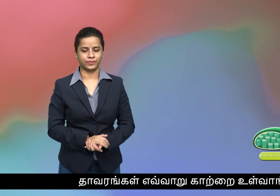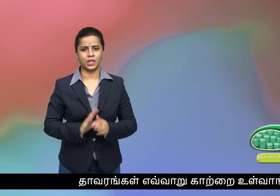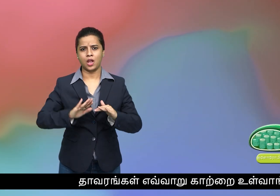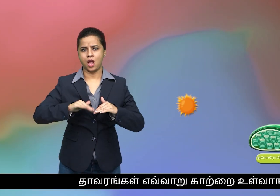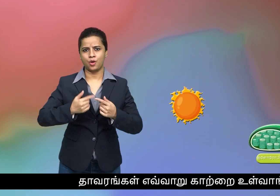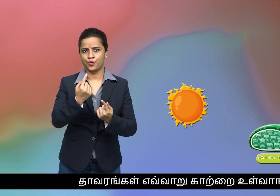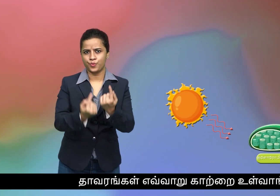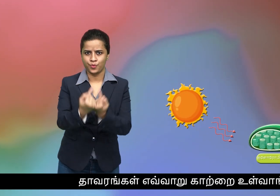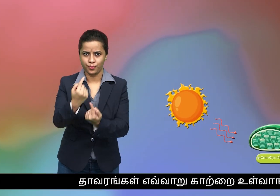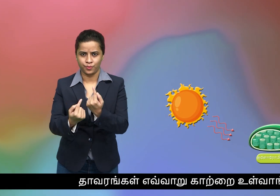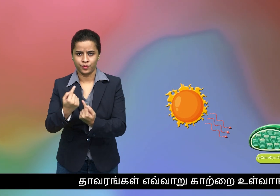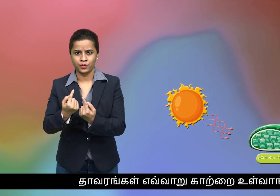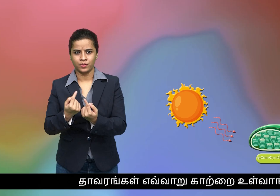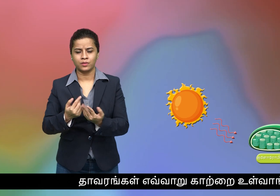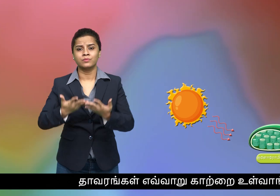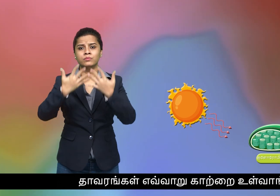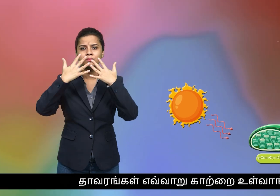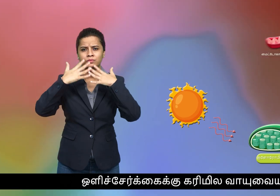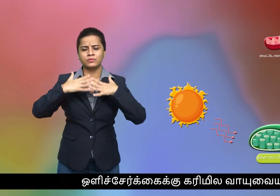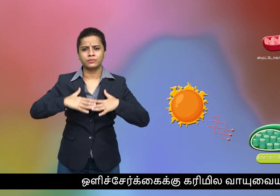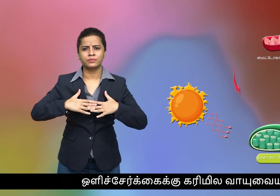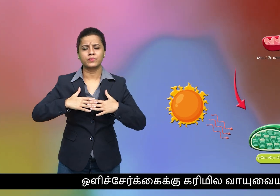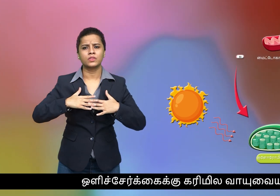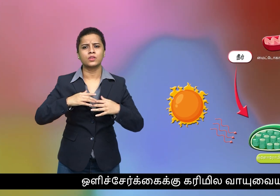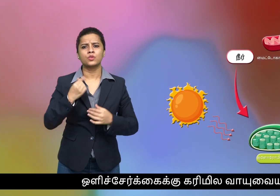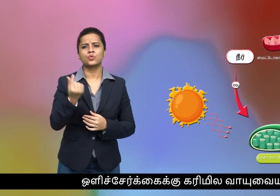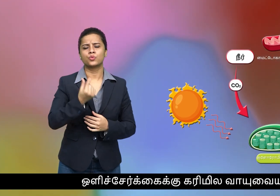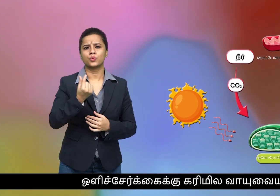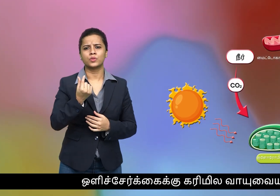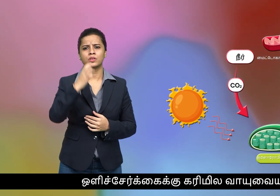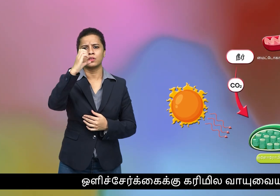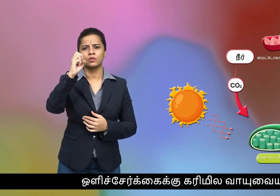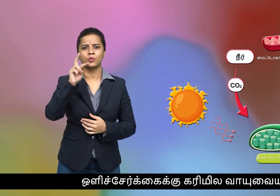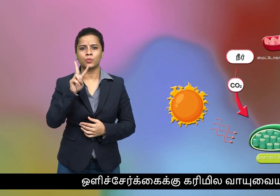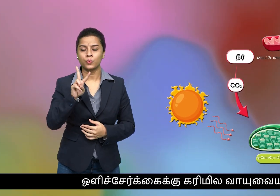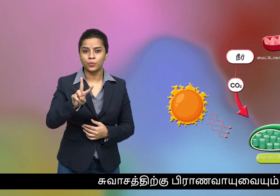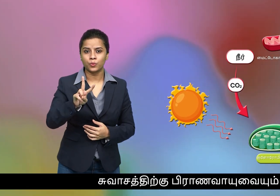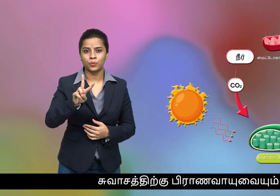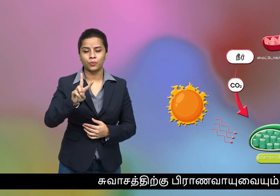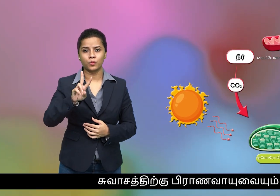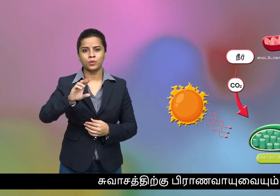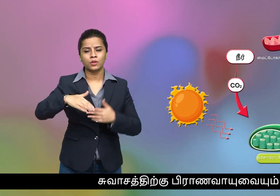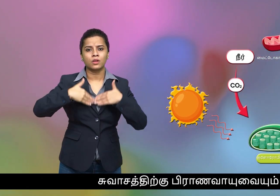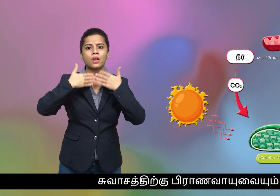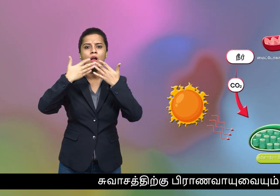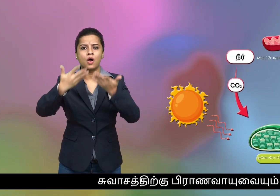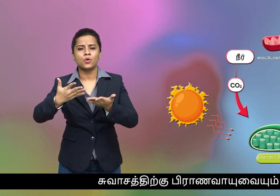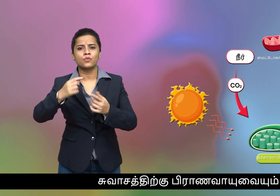தாவரங்கள் எவ்வாறு காற்றை உள்வாங்கி ஒளிச்சேர்க்கைக்கு கரிமில வாயுவையும் சுவாசத்திற்கு